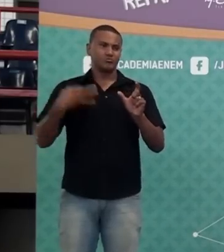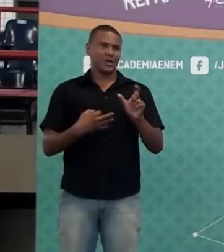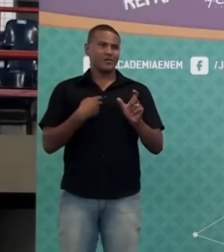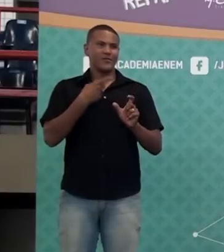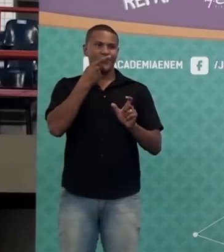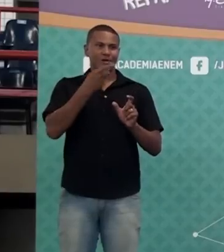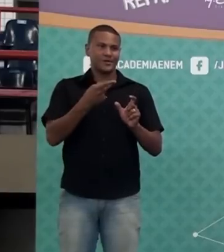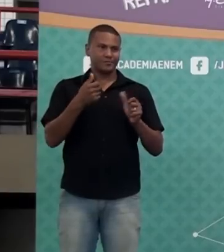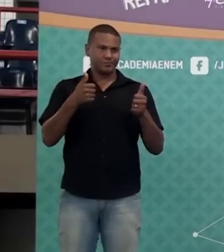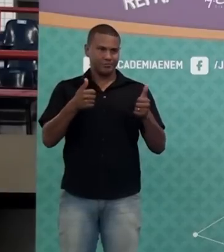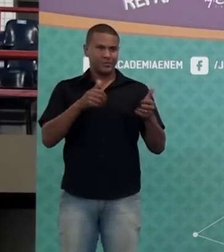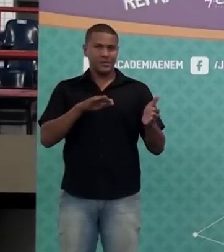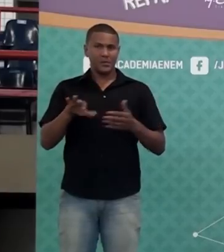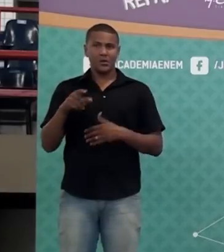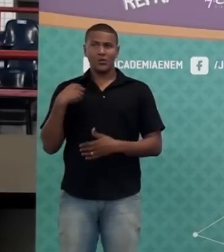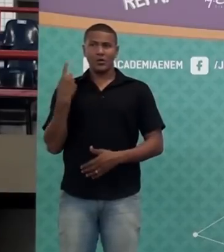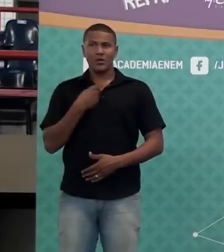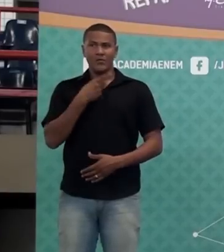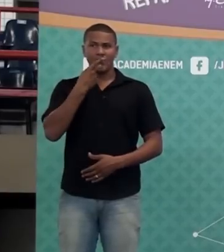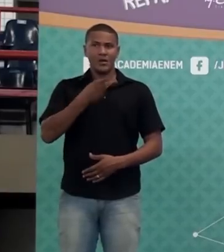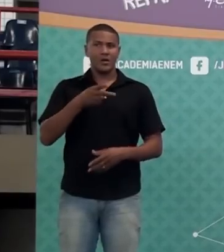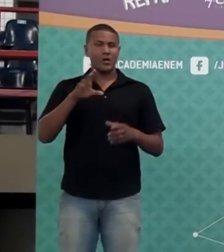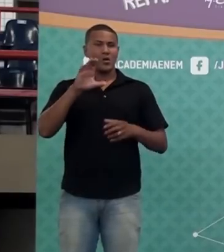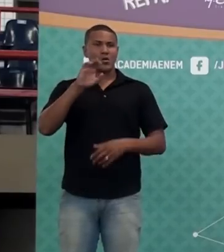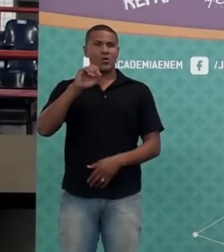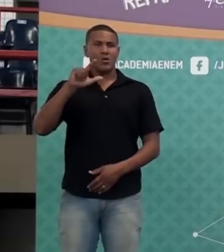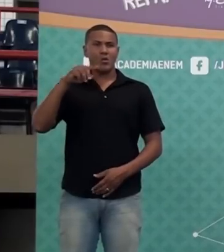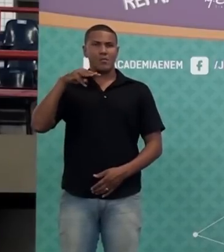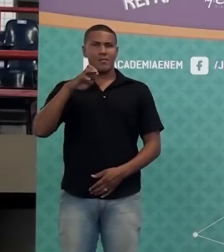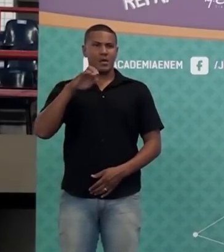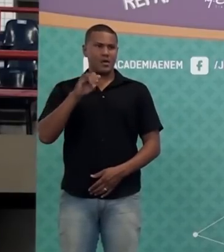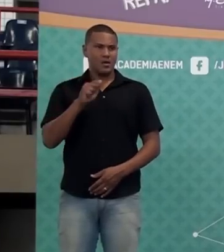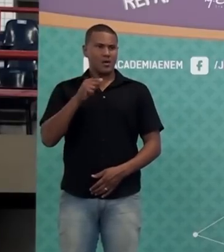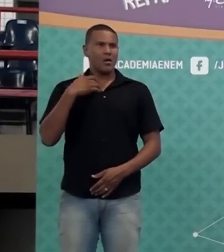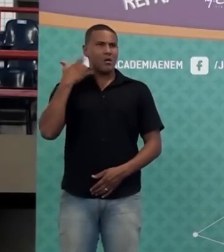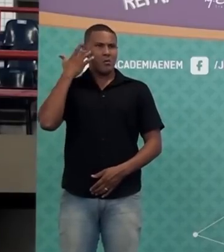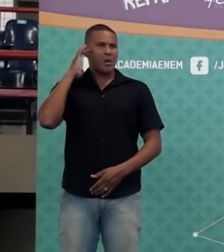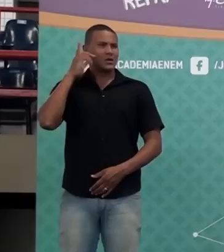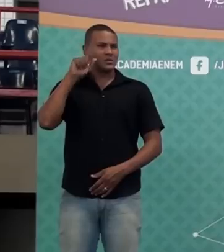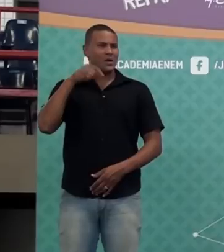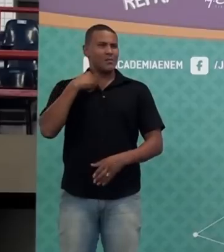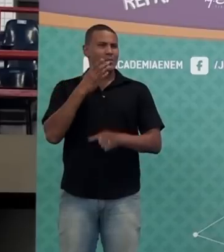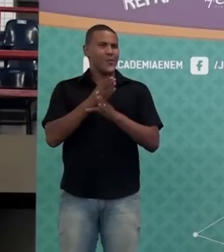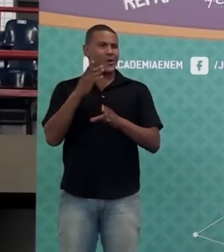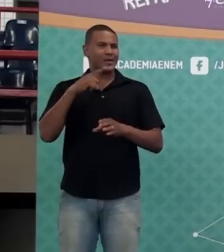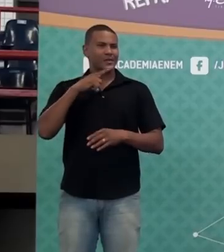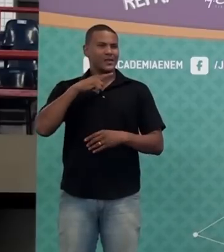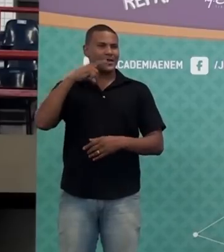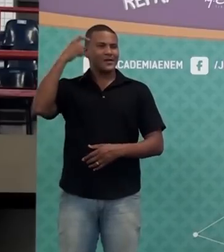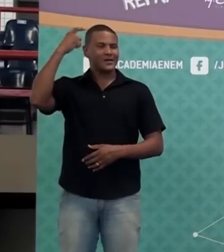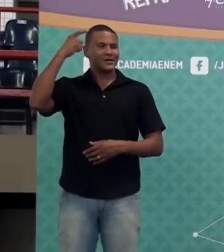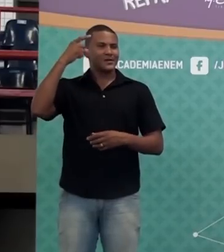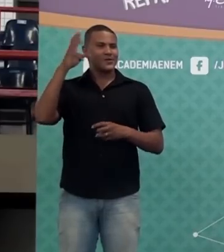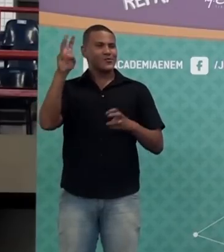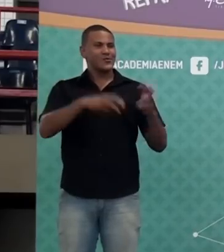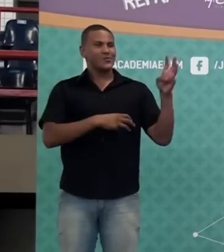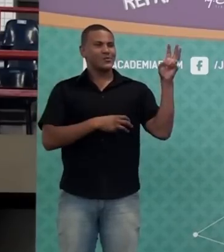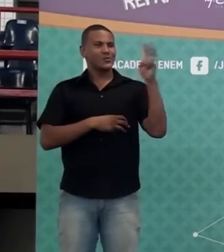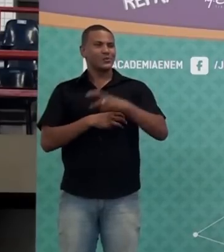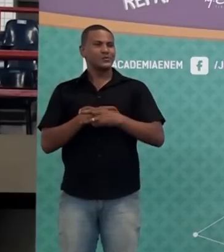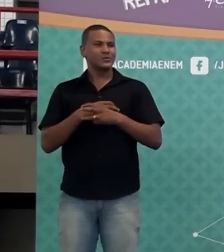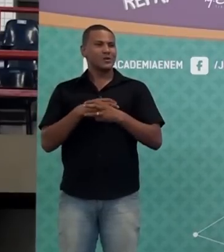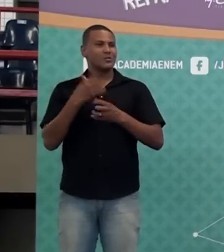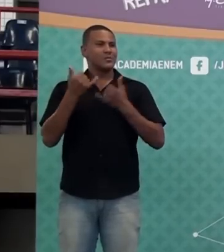E a gente chamava colmeia, eu acho que era até em homenagem ao personagem quadrinho, Zé Colmeia. Mas sempre